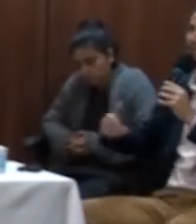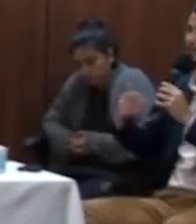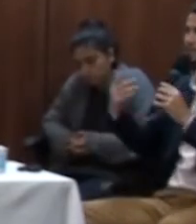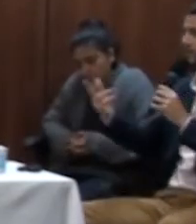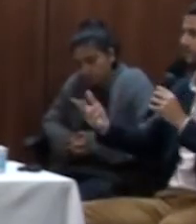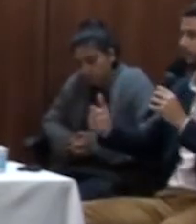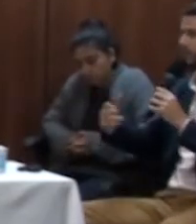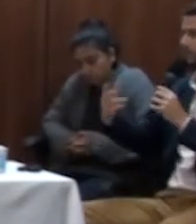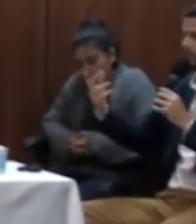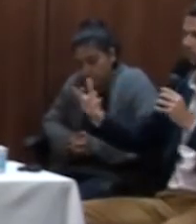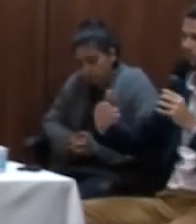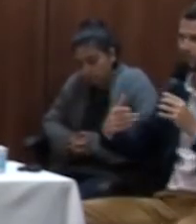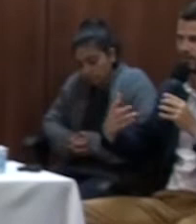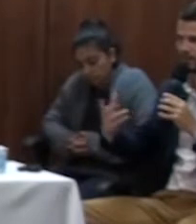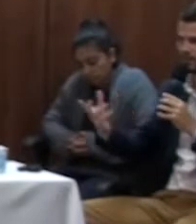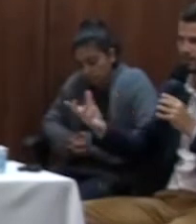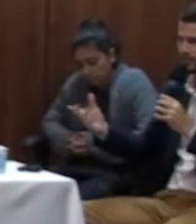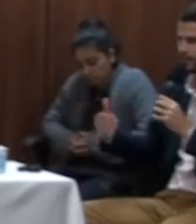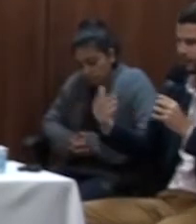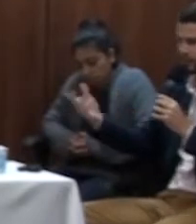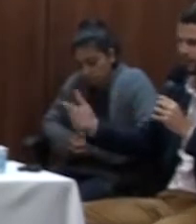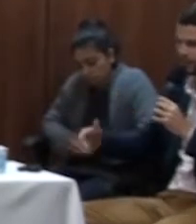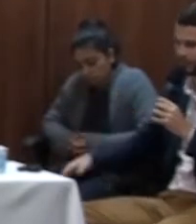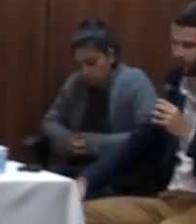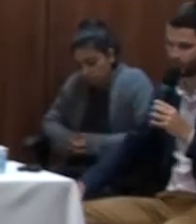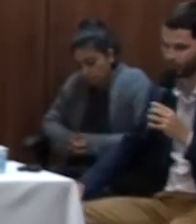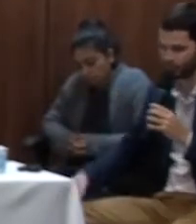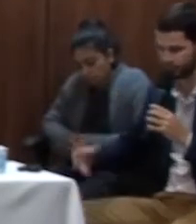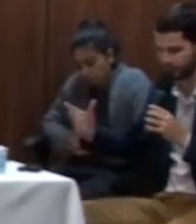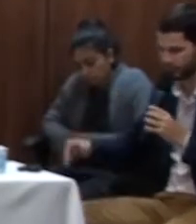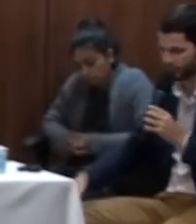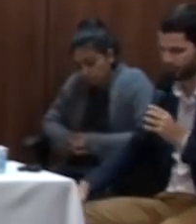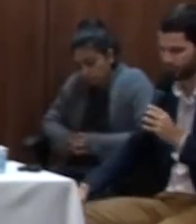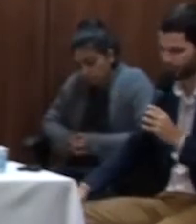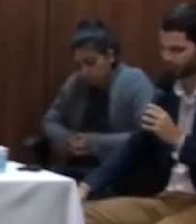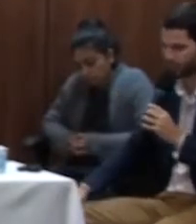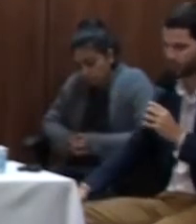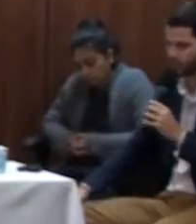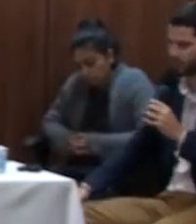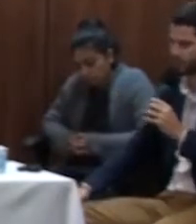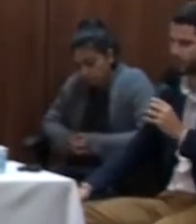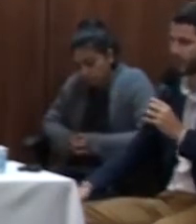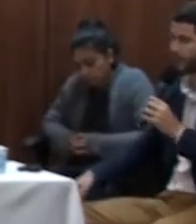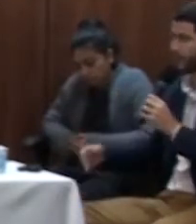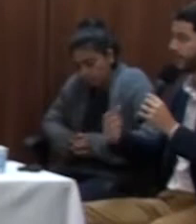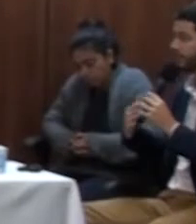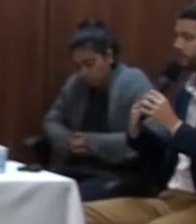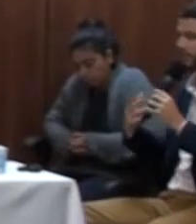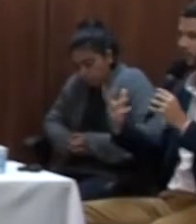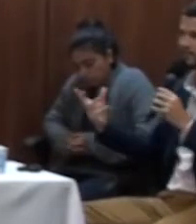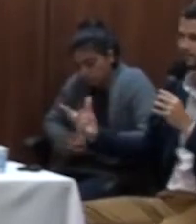petições, de abaixo-assinado. Tudo isso a gente tem catalogado dentro do núcleo, nos nossos procedimentos lá.